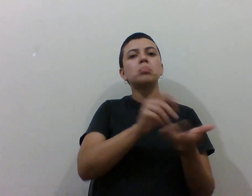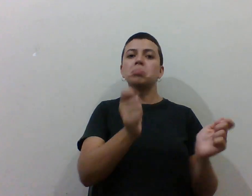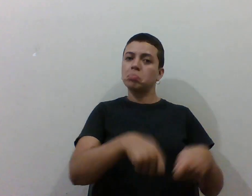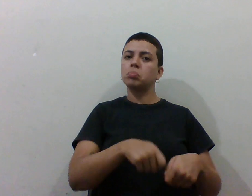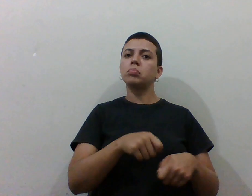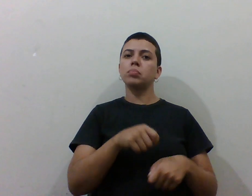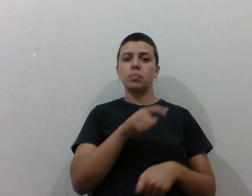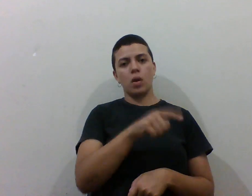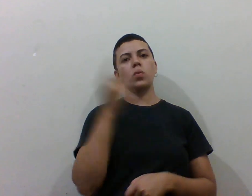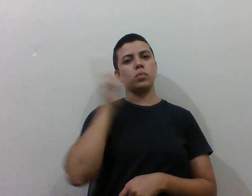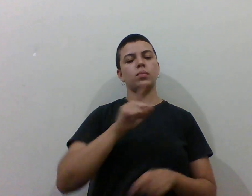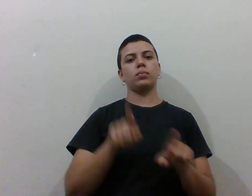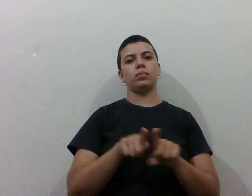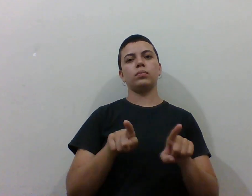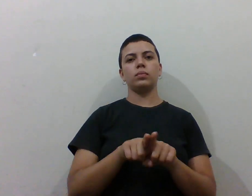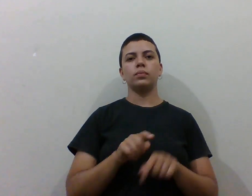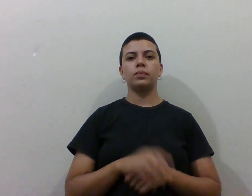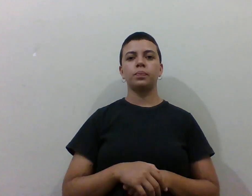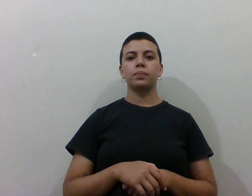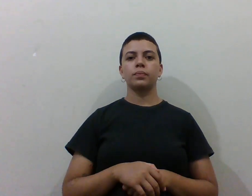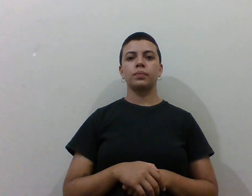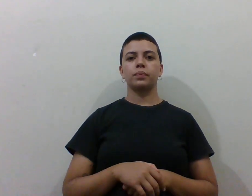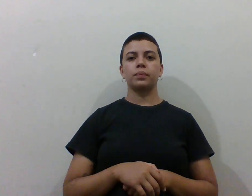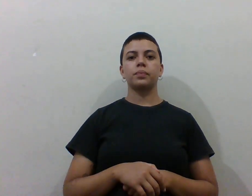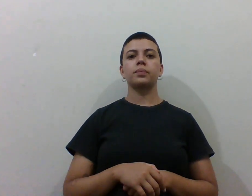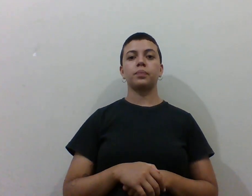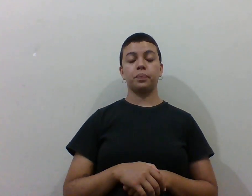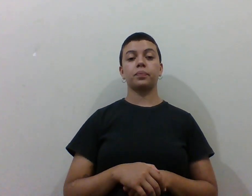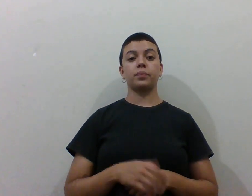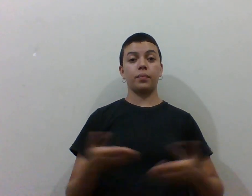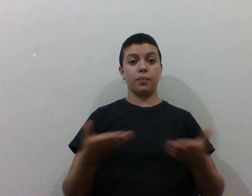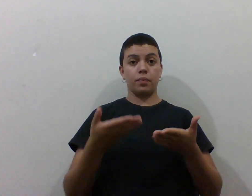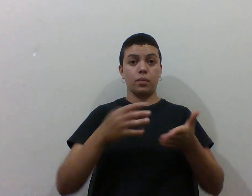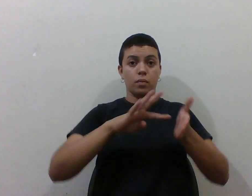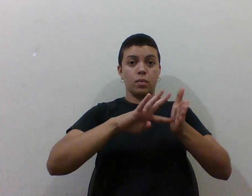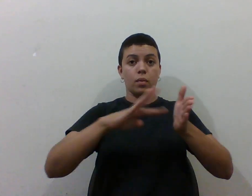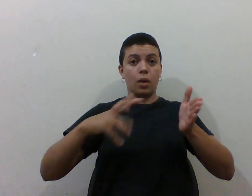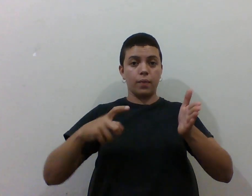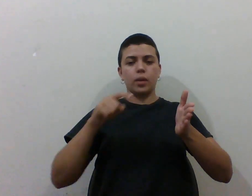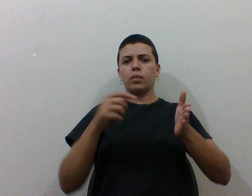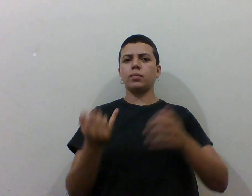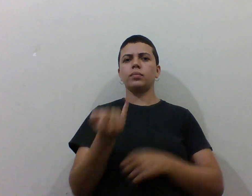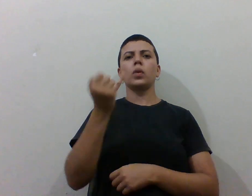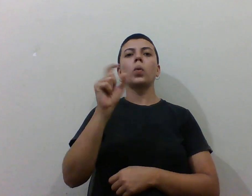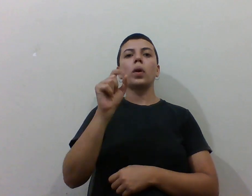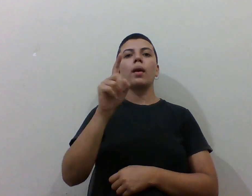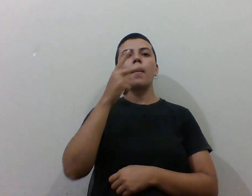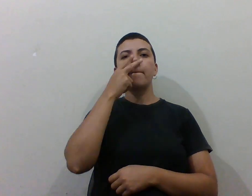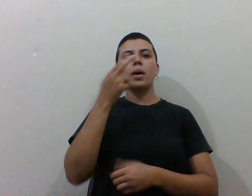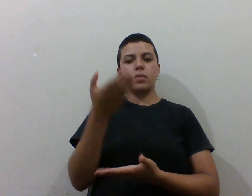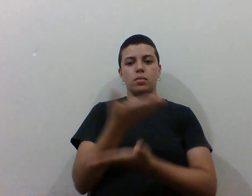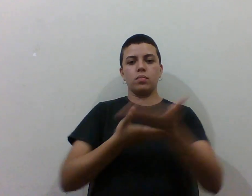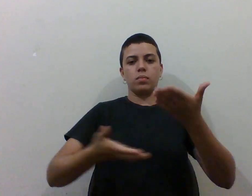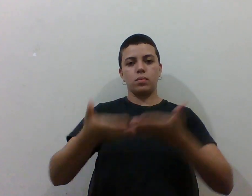fundamental que esse evento para mim simboliza é criar rede entre instituições que são próximas ali na região para